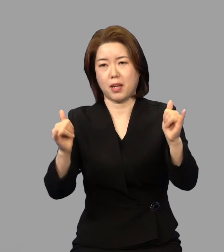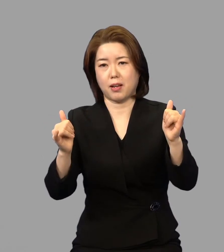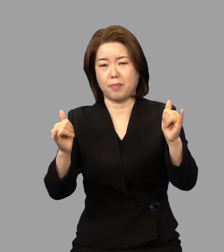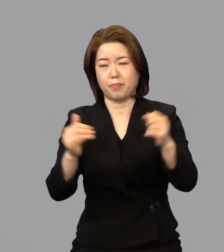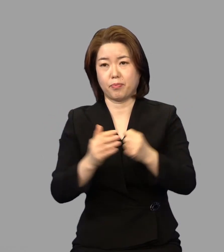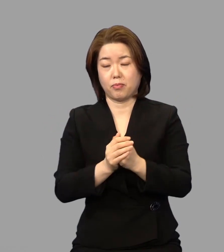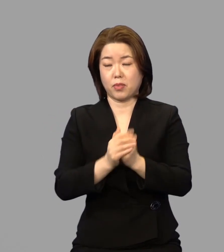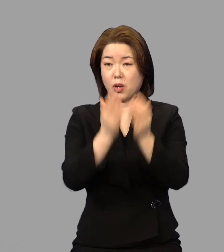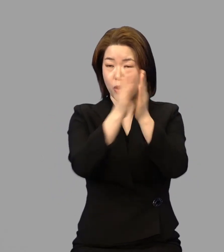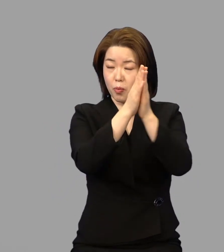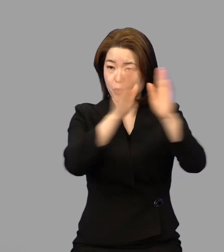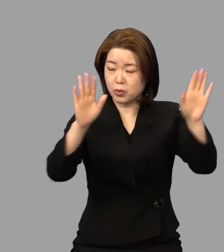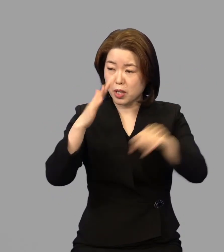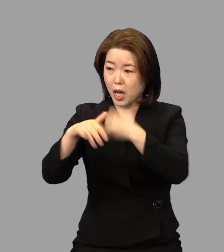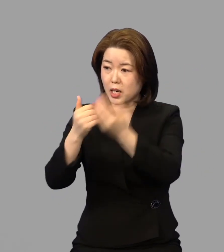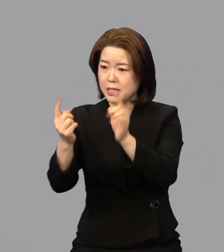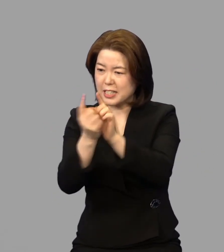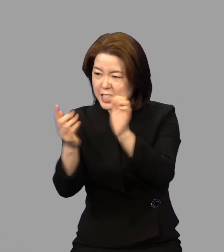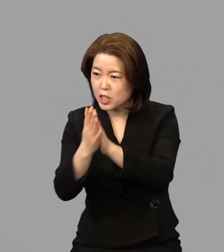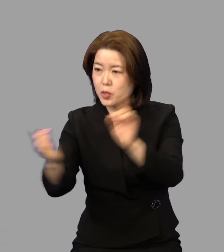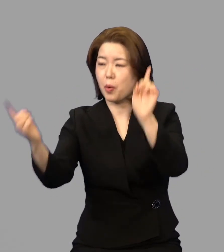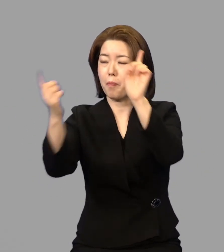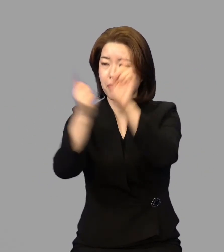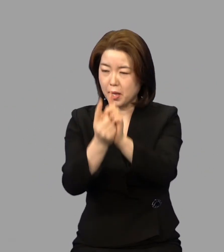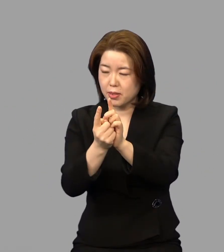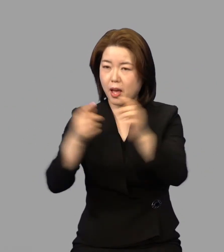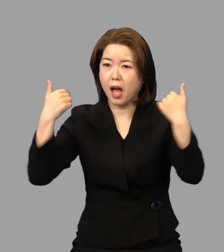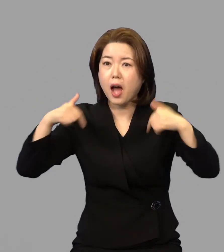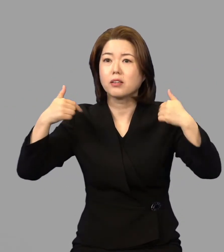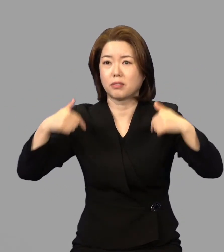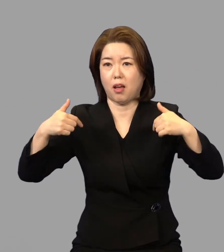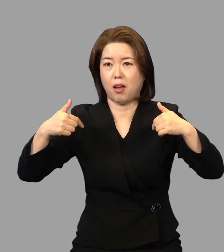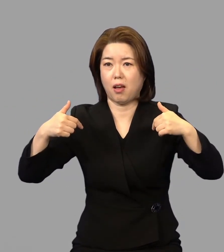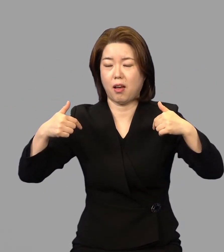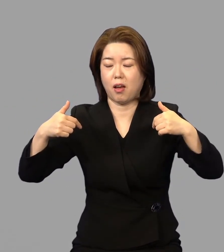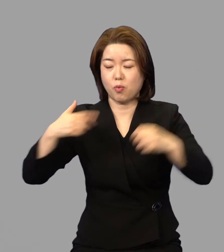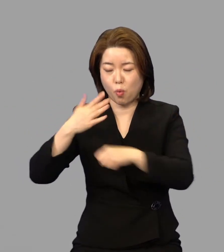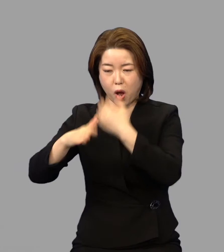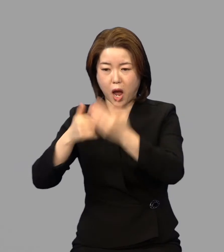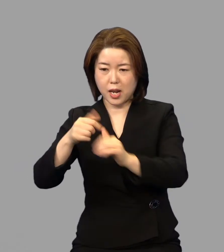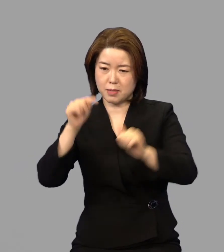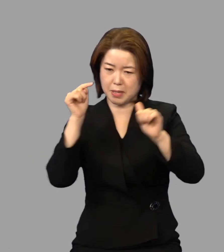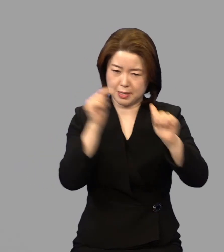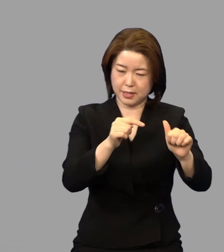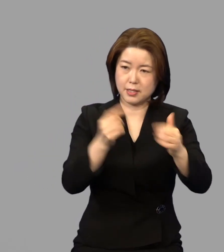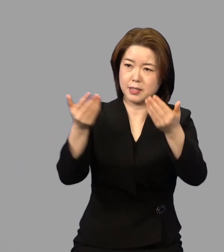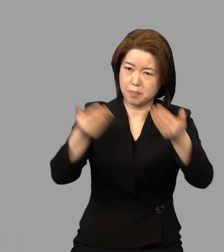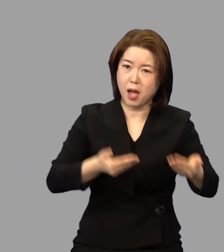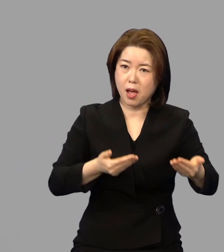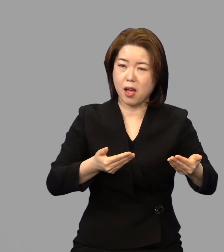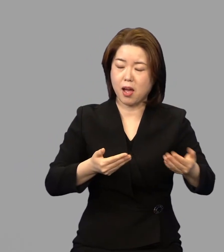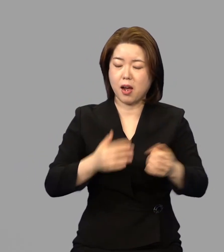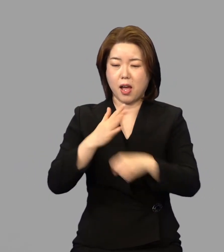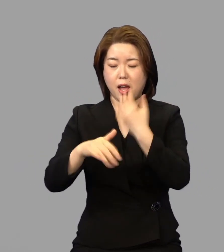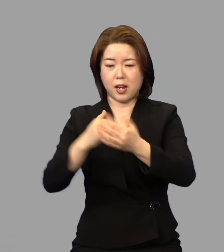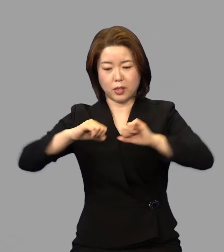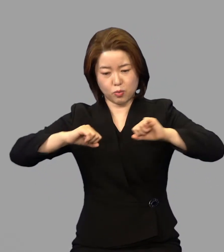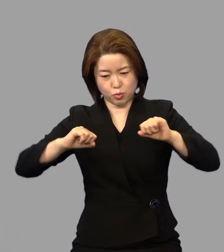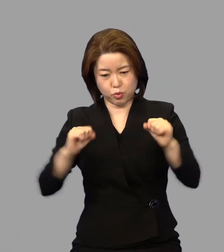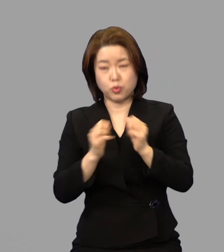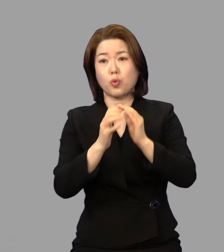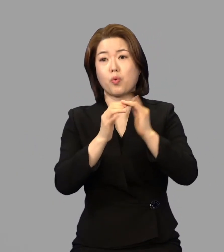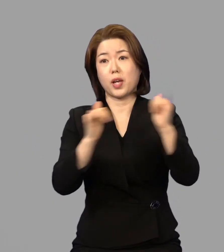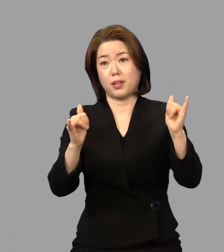직접 만났고 늘 만나고 하나님의 지시를 받았고 하나님께 순종하던